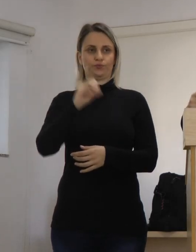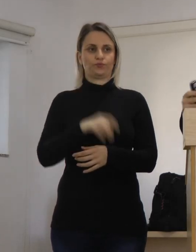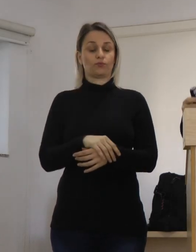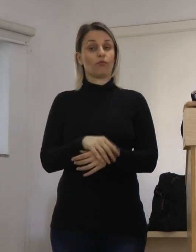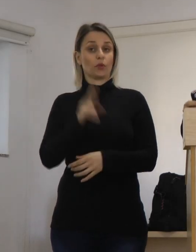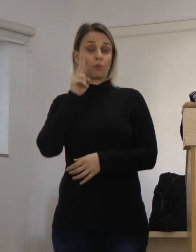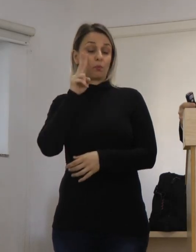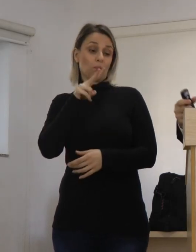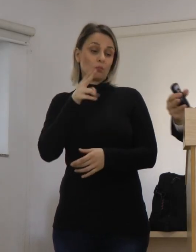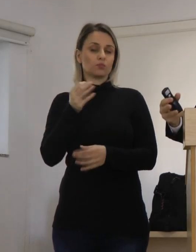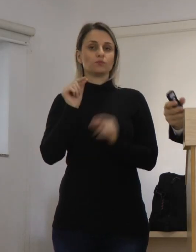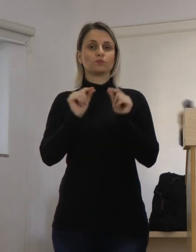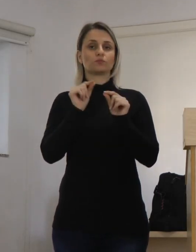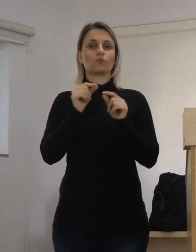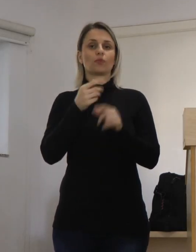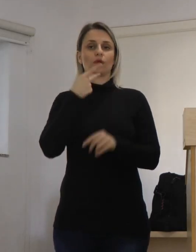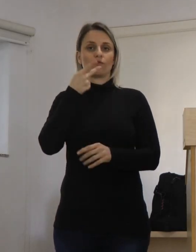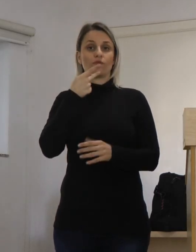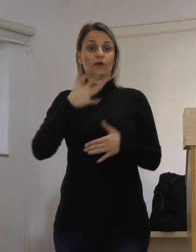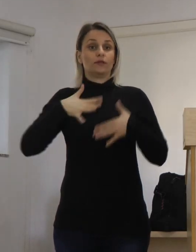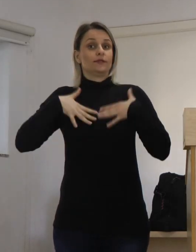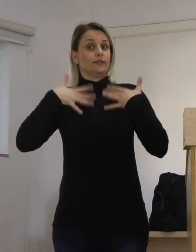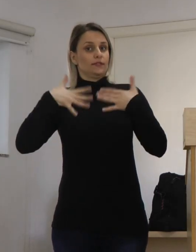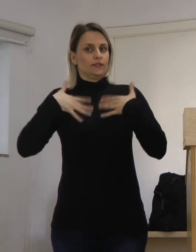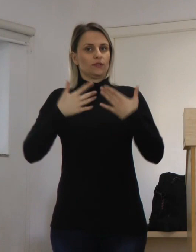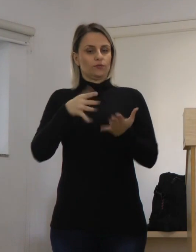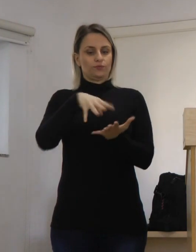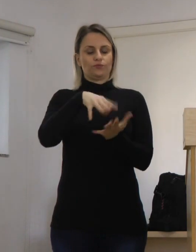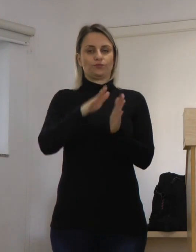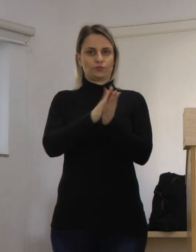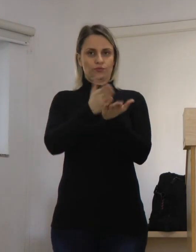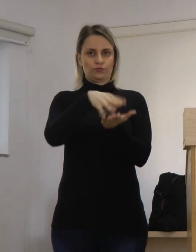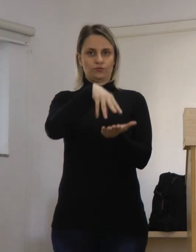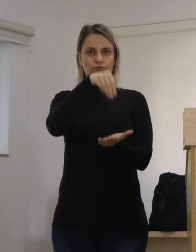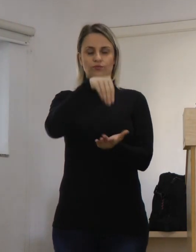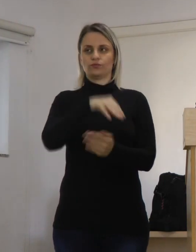fala a respeito da alegria e do Evangelho.